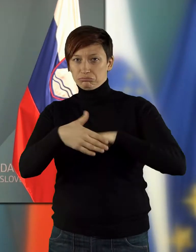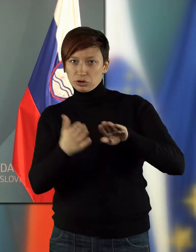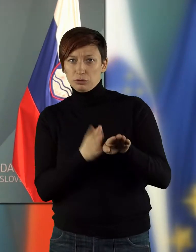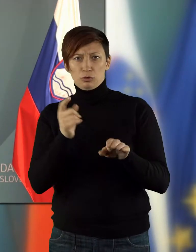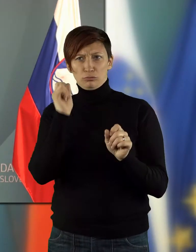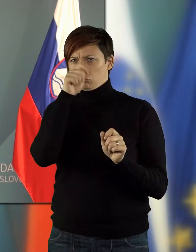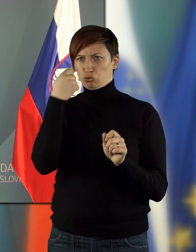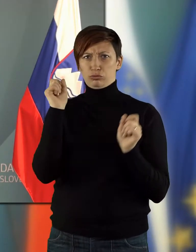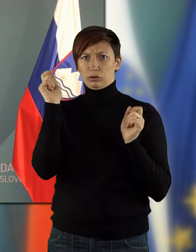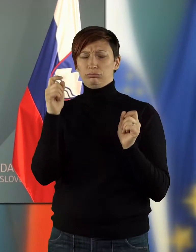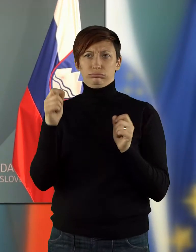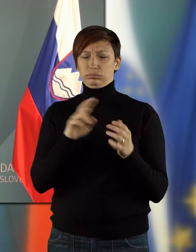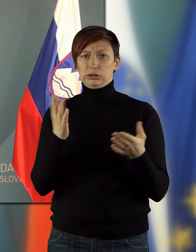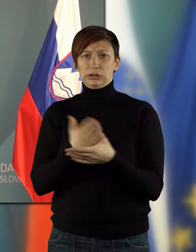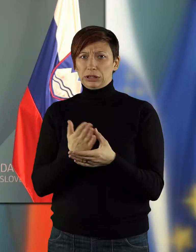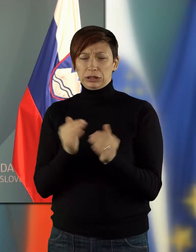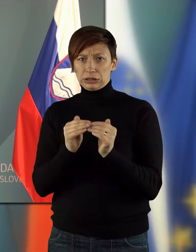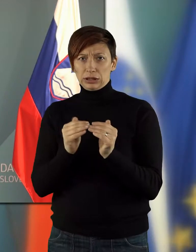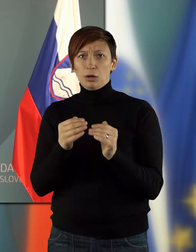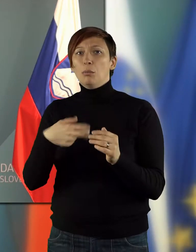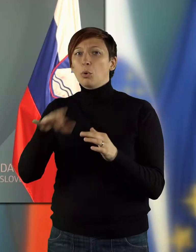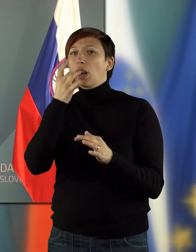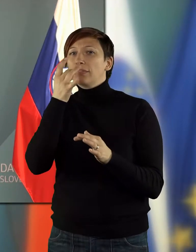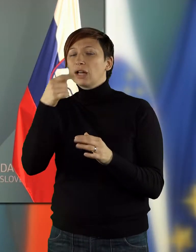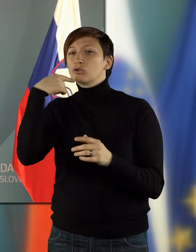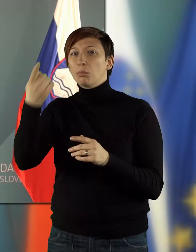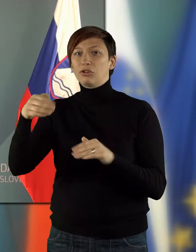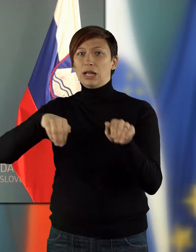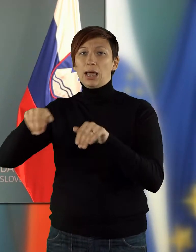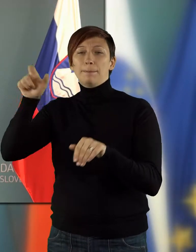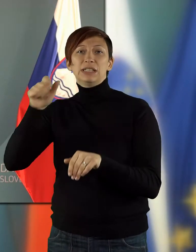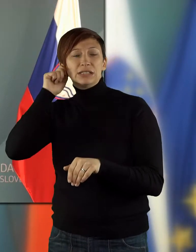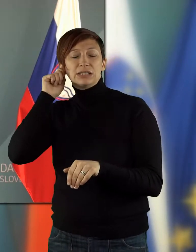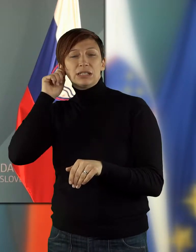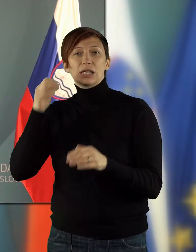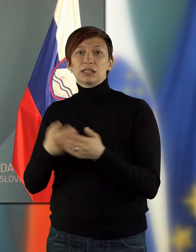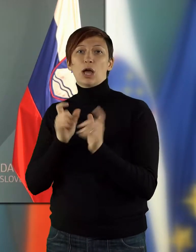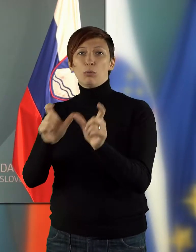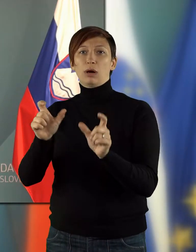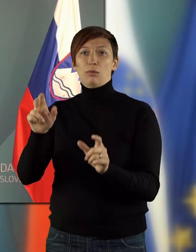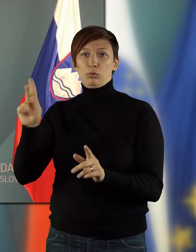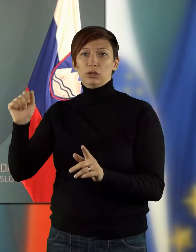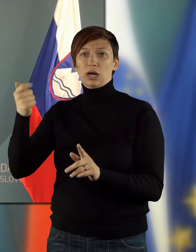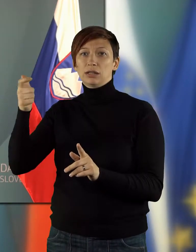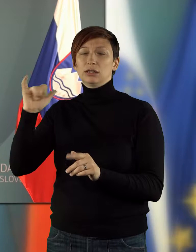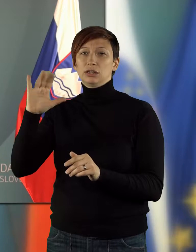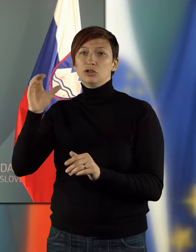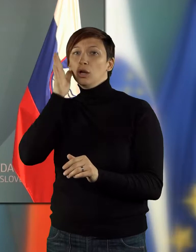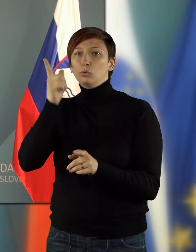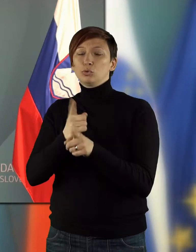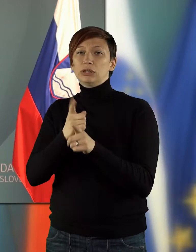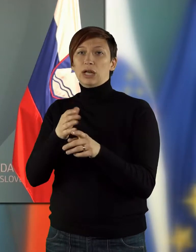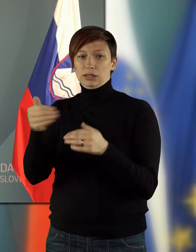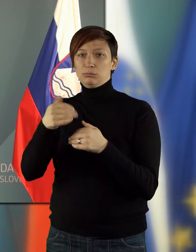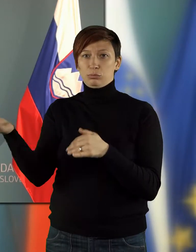neko čudno zavajanje, v katerem pa verjamem, da bo natančno spregovorila ministrica za obrambo Andreja Katič, ki bo danes tudi